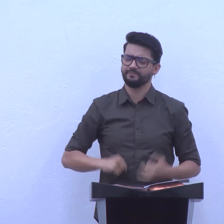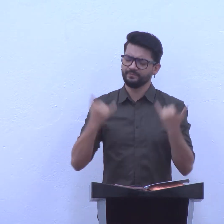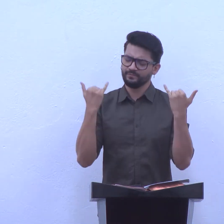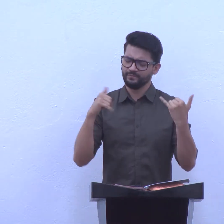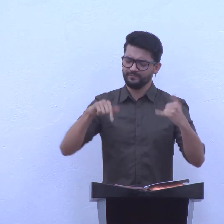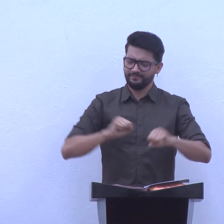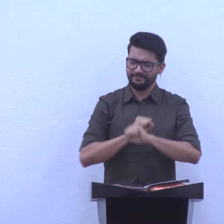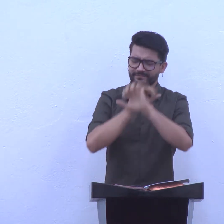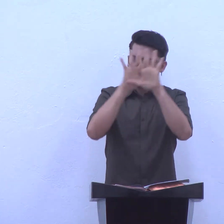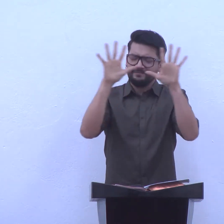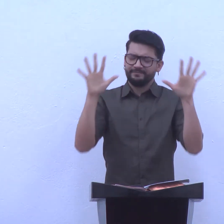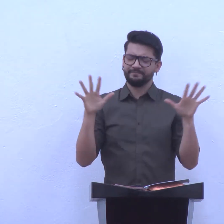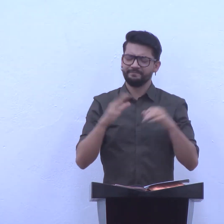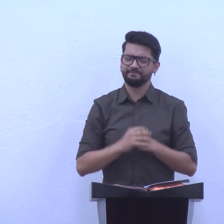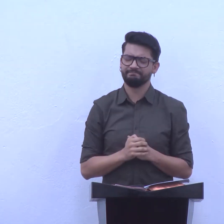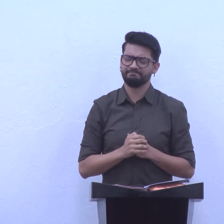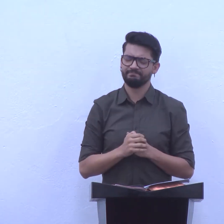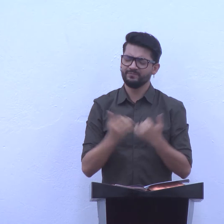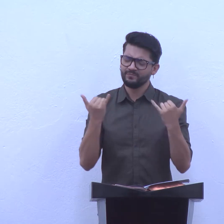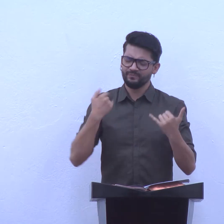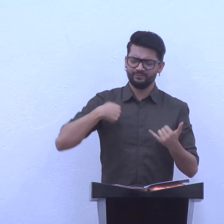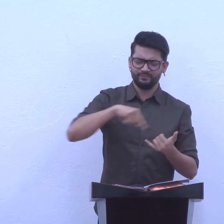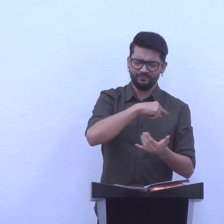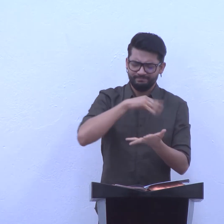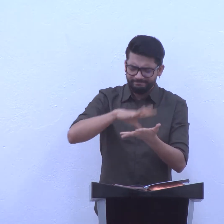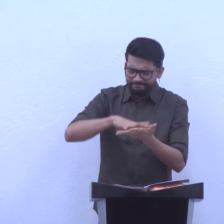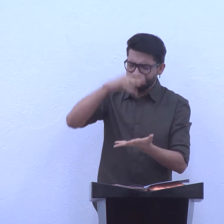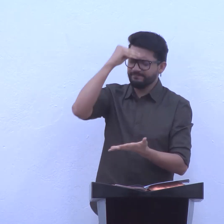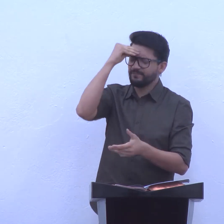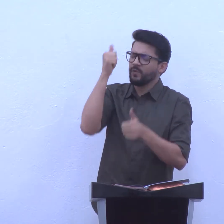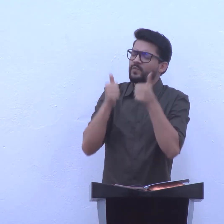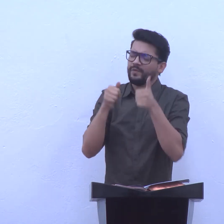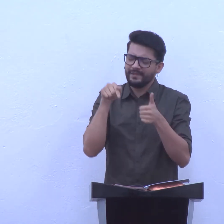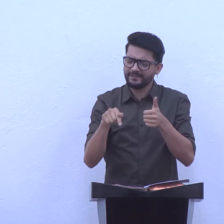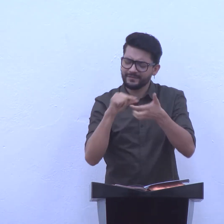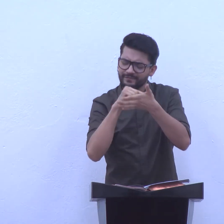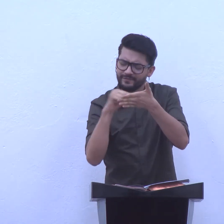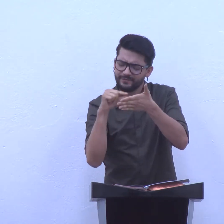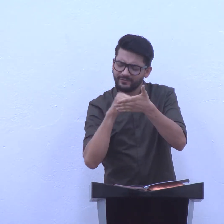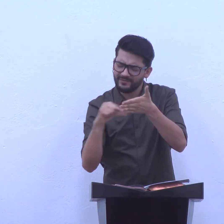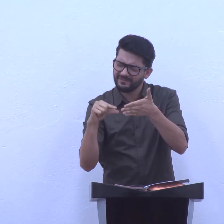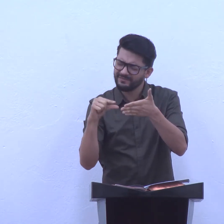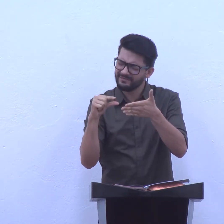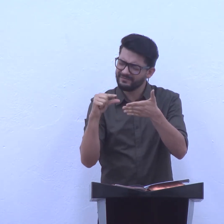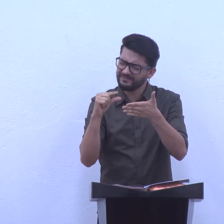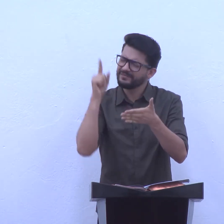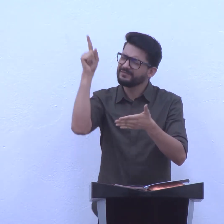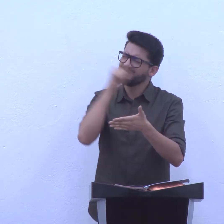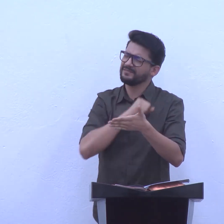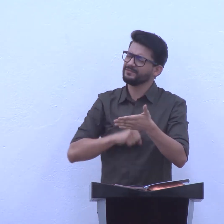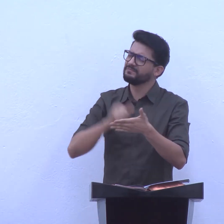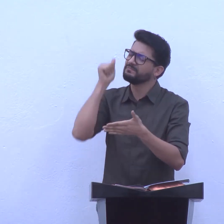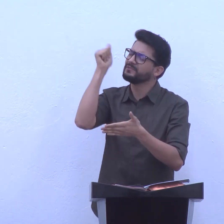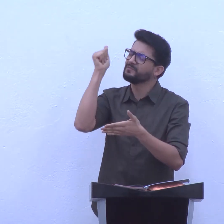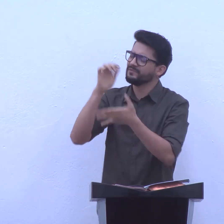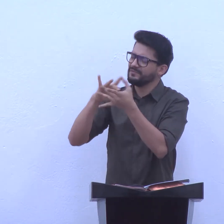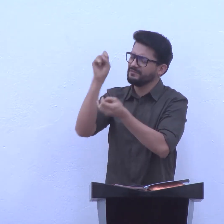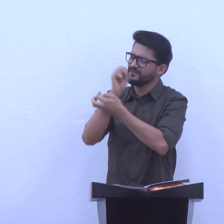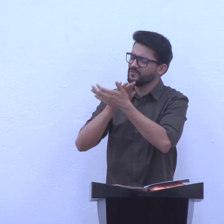Padre Dios y Señor nuestro, en esta mañana nosotros, Señor, queremos aprender de tu palabra. Lo que tú